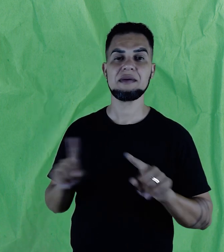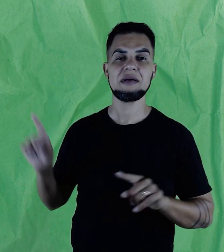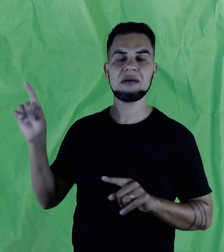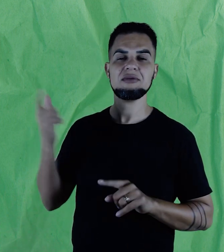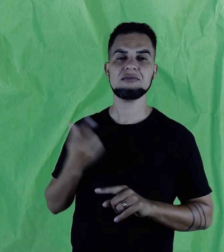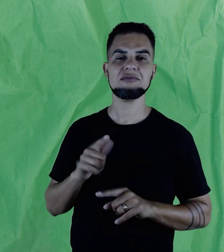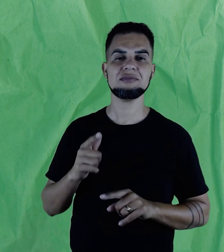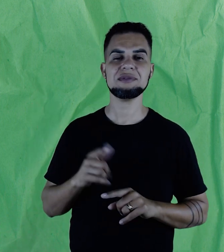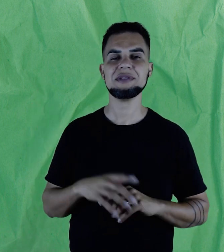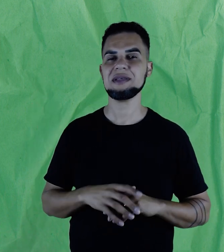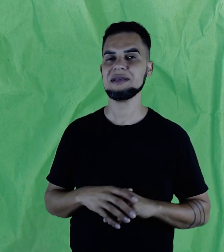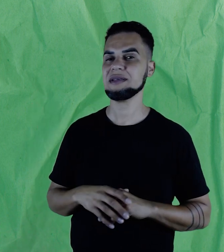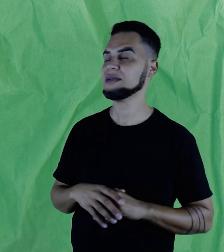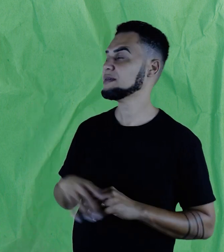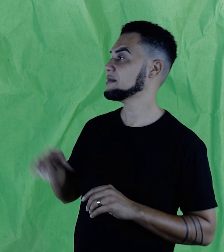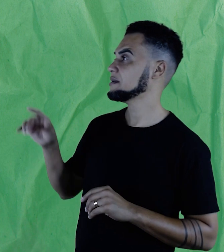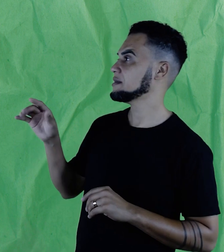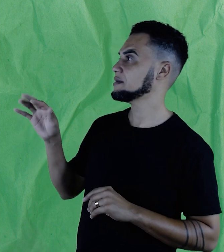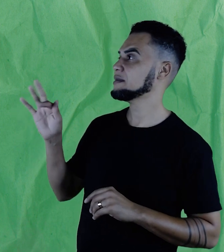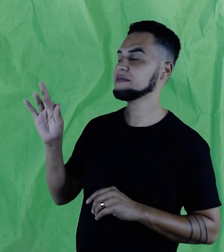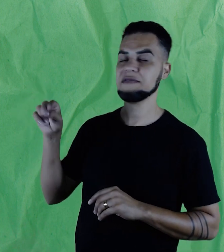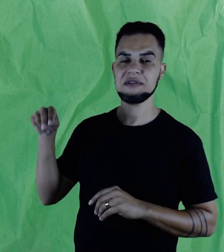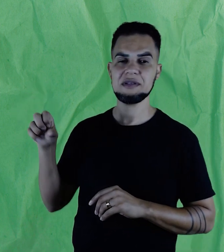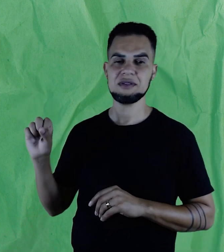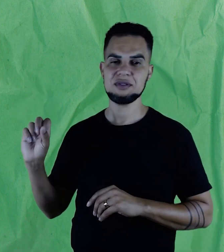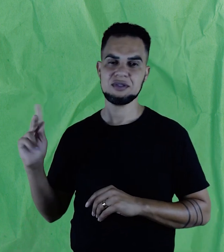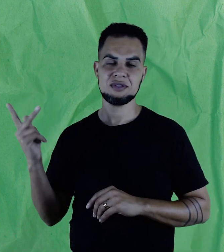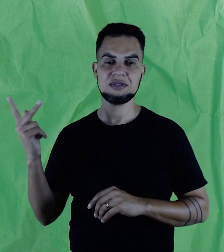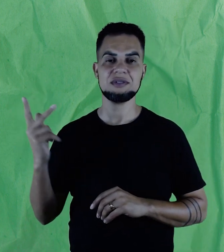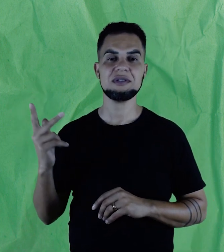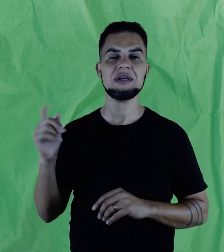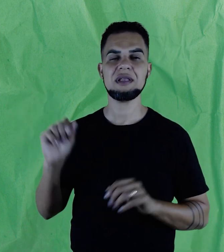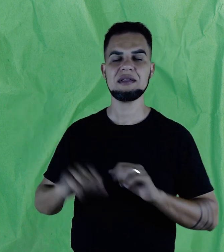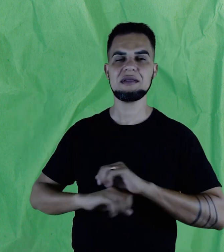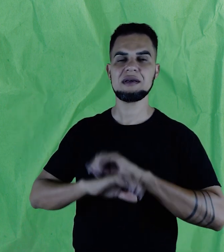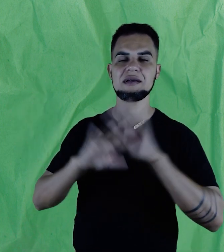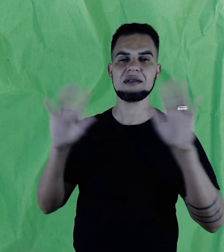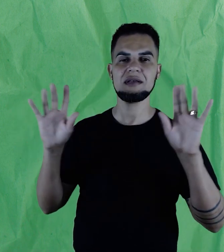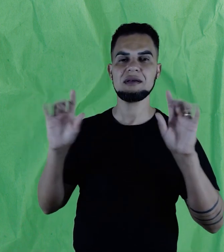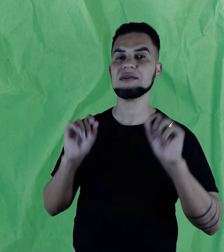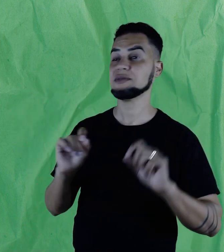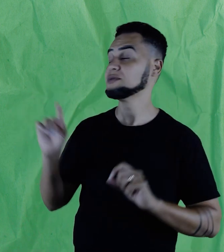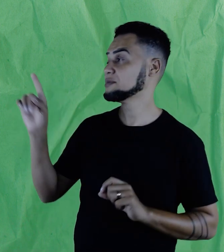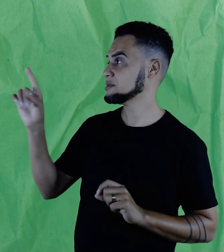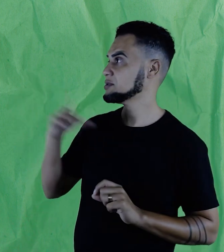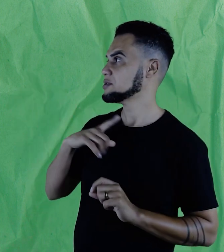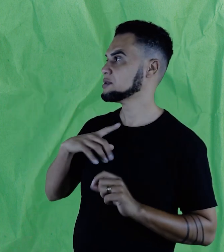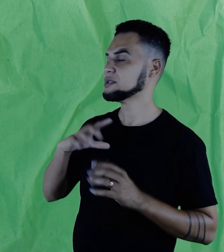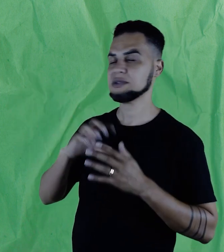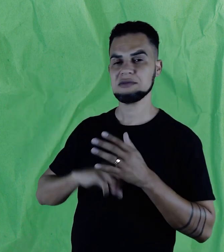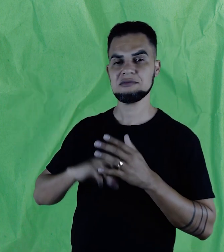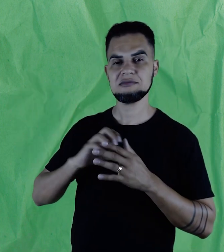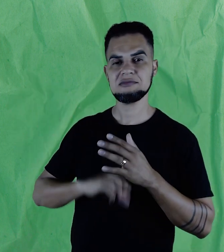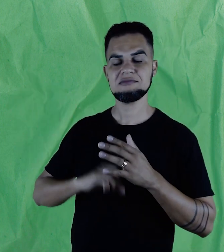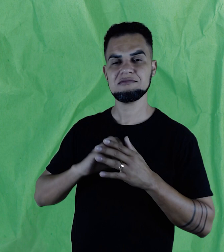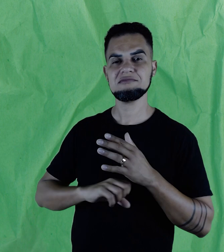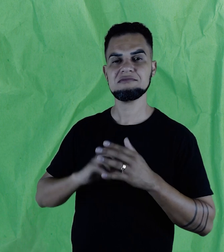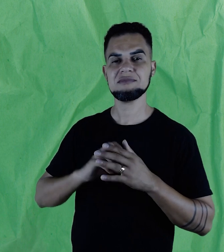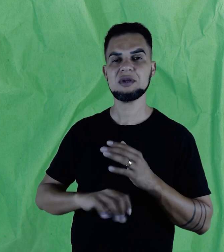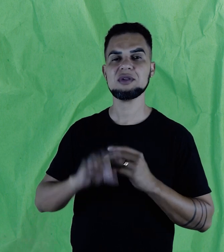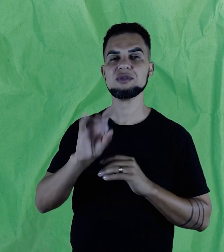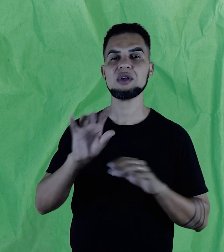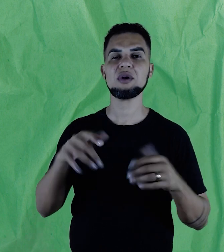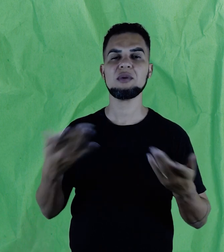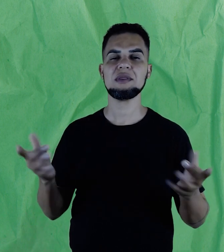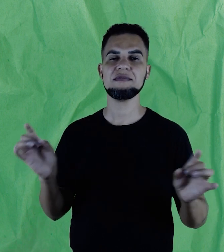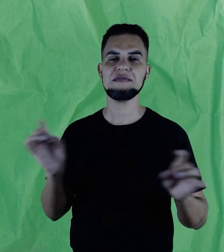ele não tem esse finish aqui, né? Então esse finish está claro que ele vai ser aqui um timestamp salvo somente quando